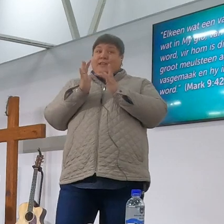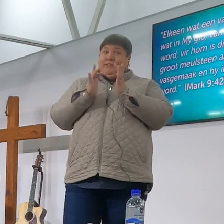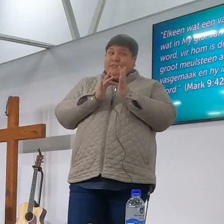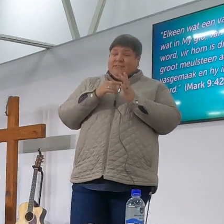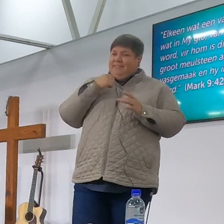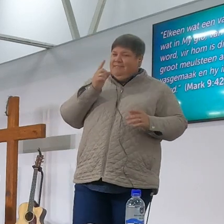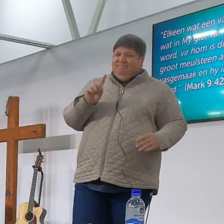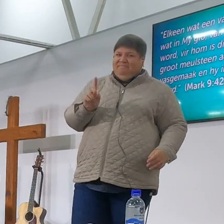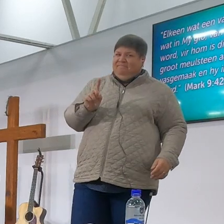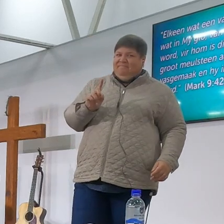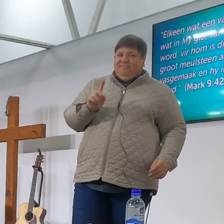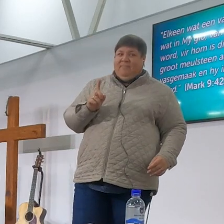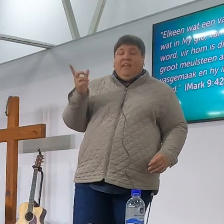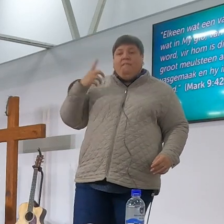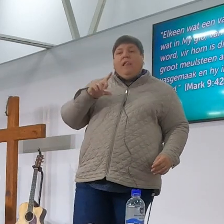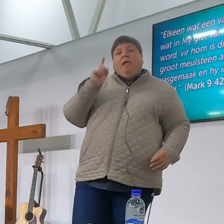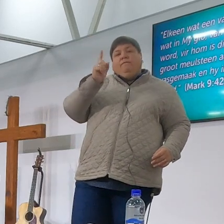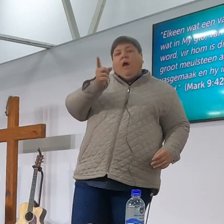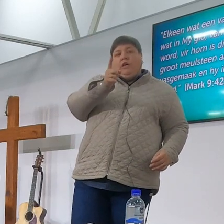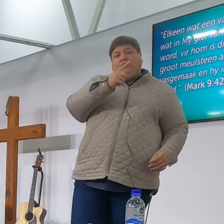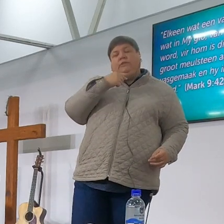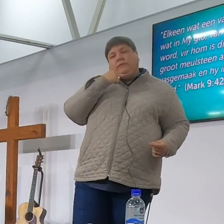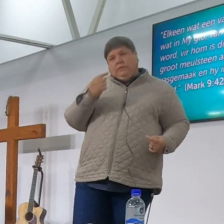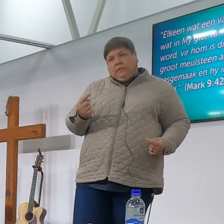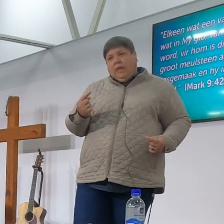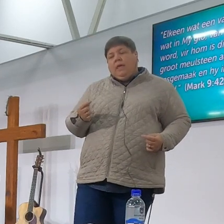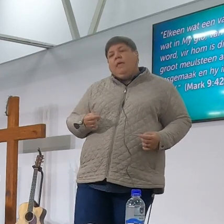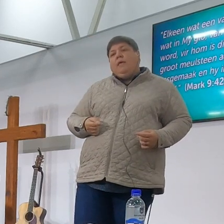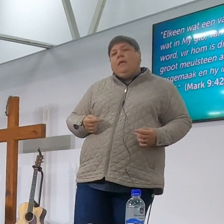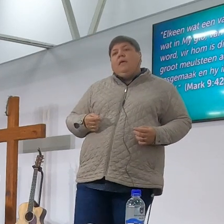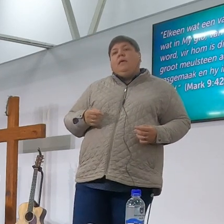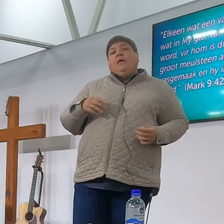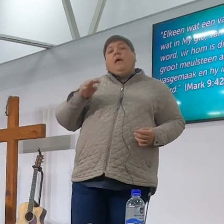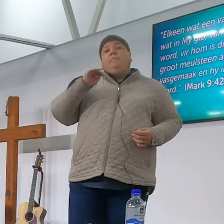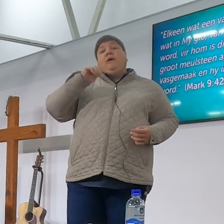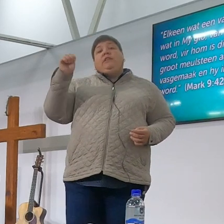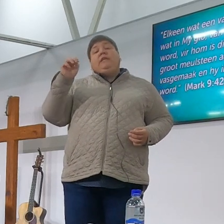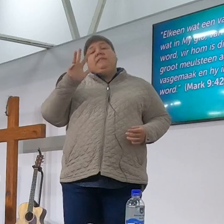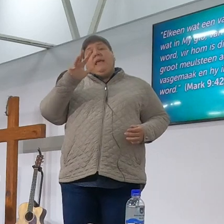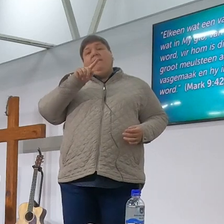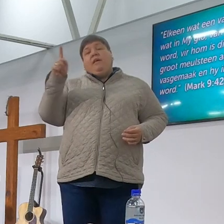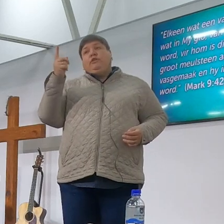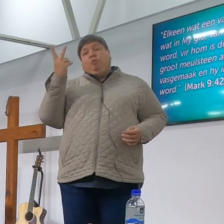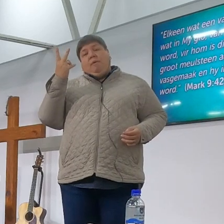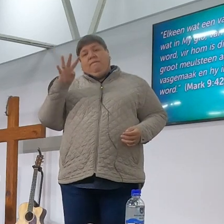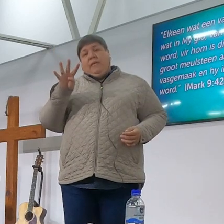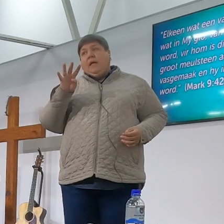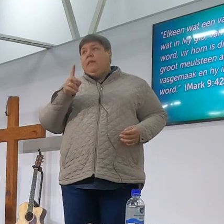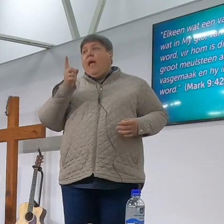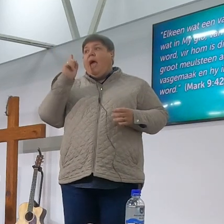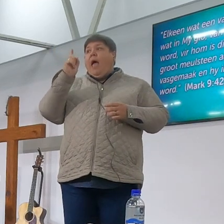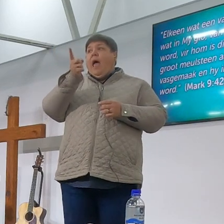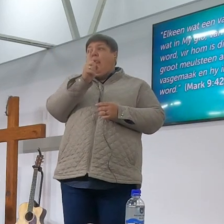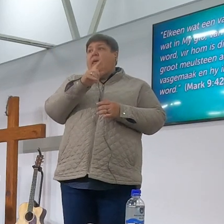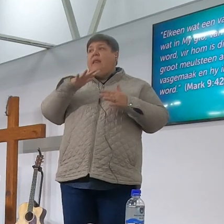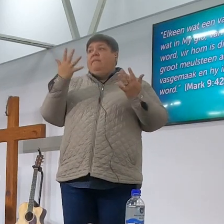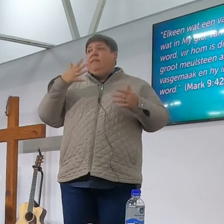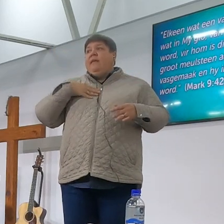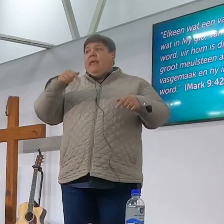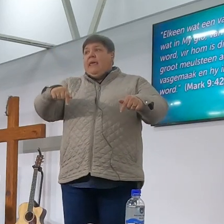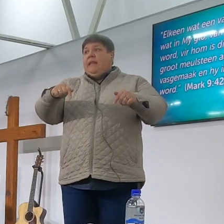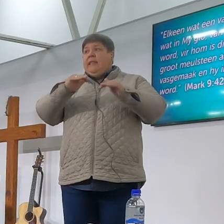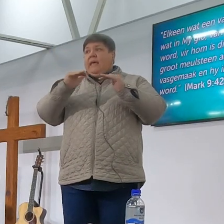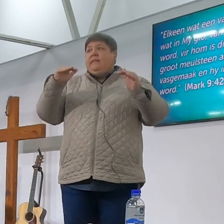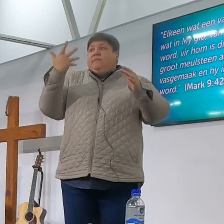hierdie is 'n belangrike waarskuwing wat ek wil rig aan elkeen van ons hierso. Matteus 9 vers 42. Elkeen wat van hierdie kindertjies wat